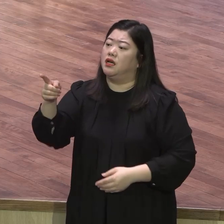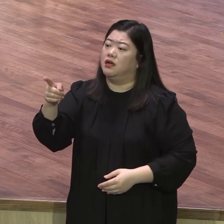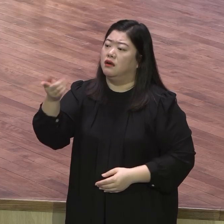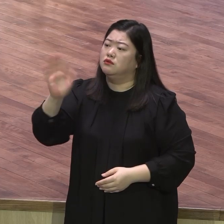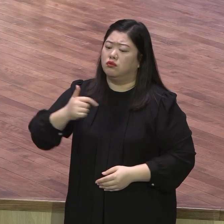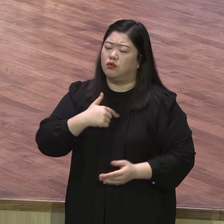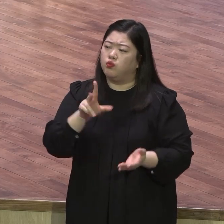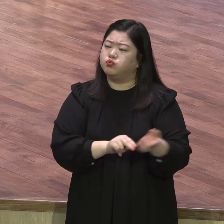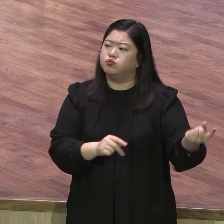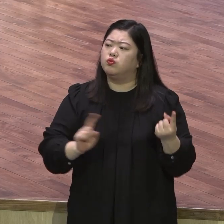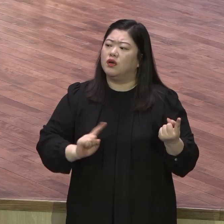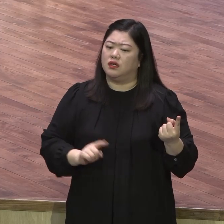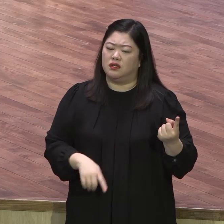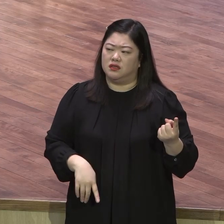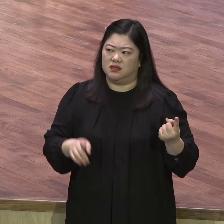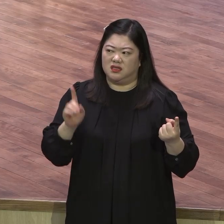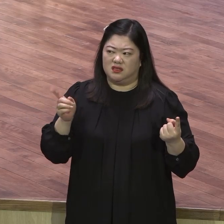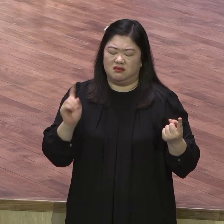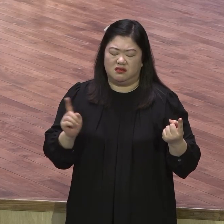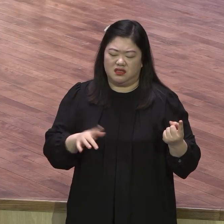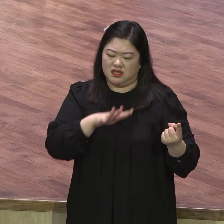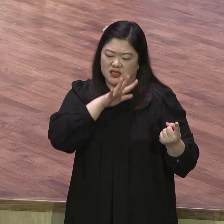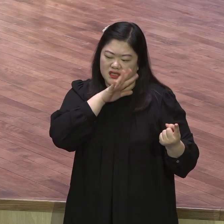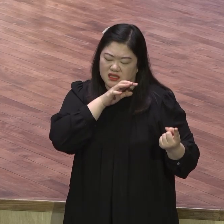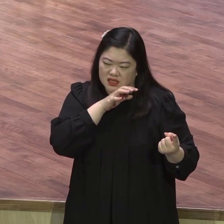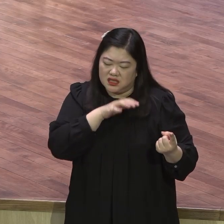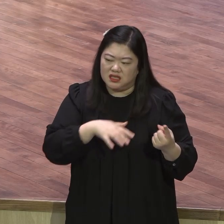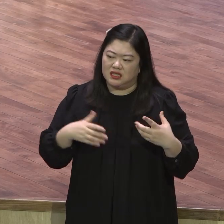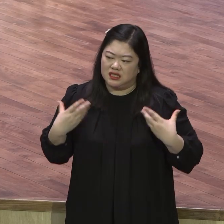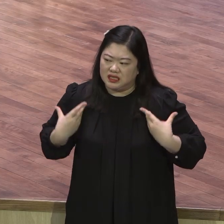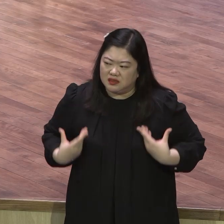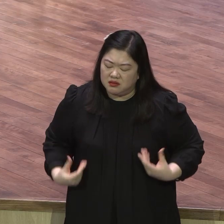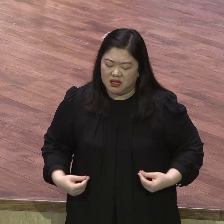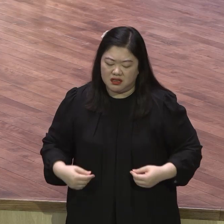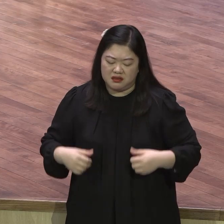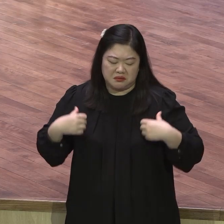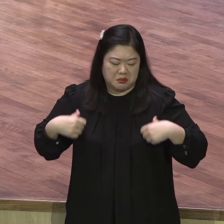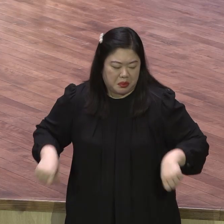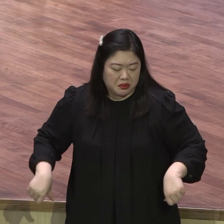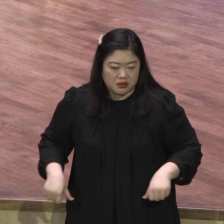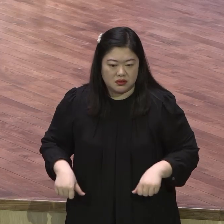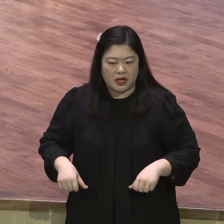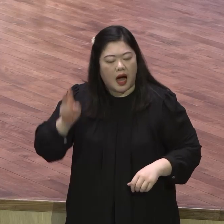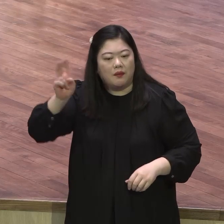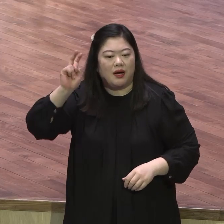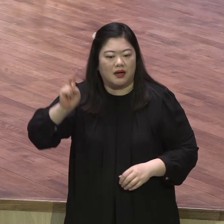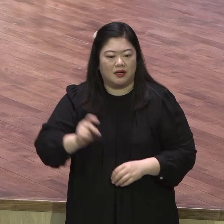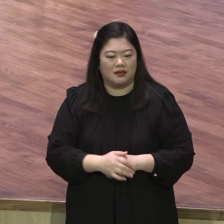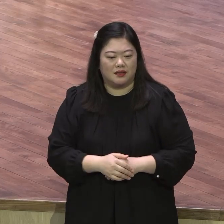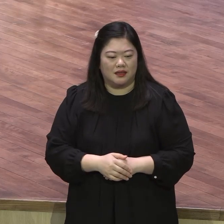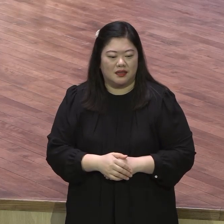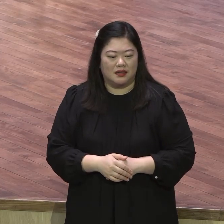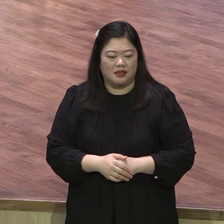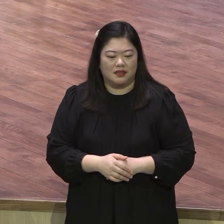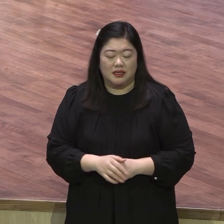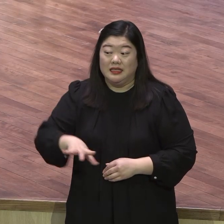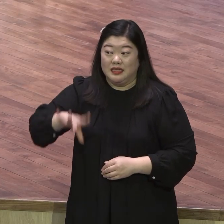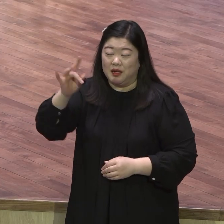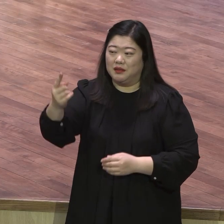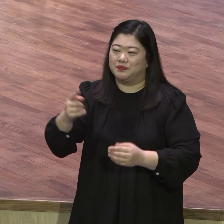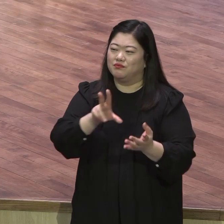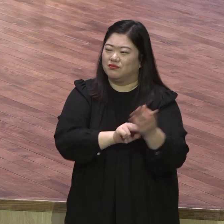막히고 섭섭하고 실망이 되고 좌절이 될 일들이 계속 생겨날 것입니다. 하나 끝나면 또 옵니다. 또 옵니다. 계속